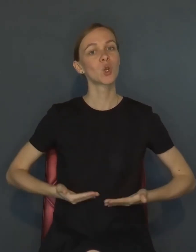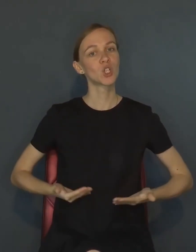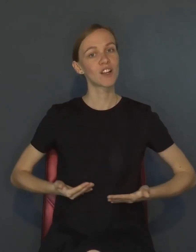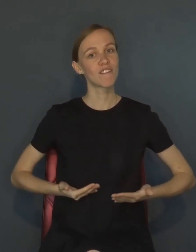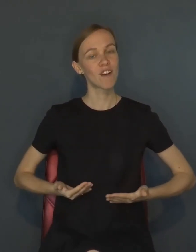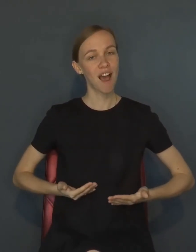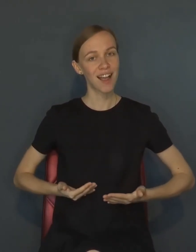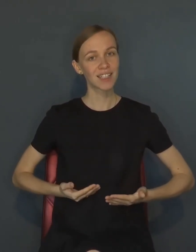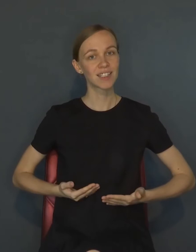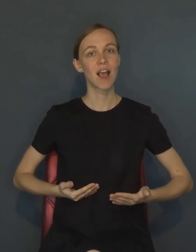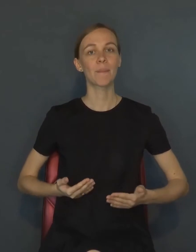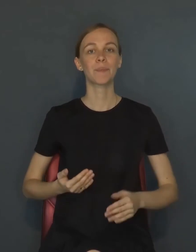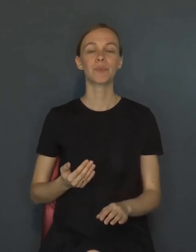варти.